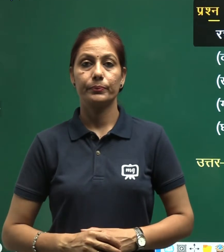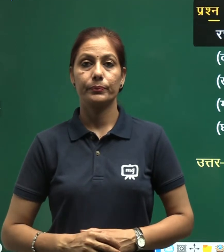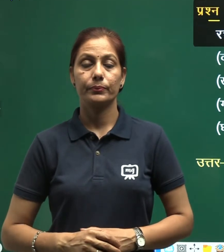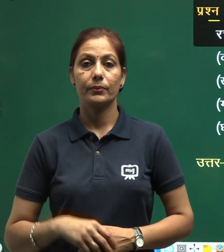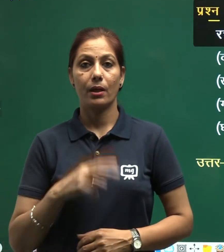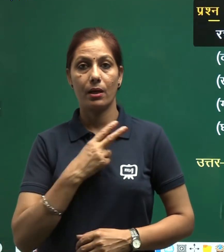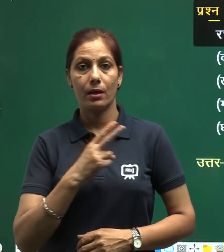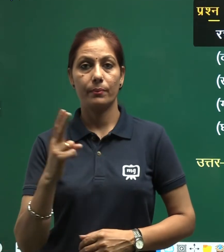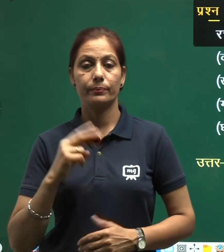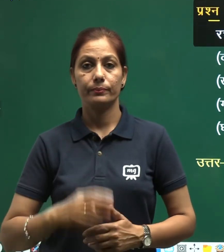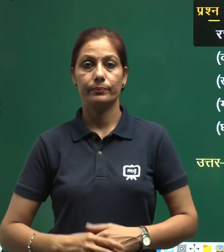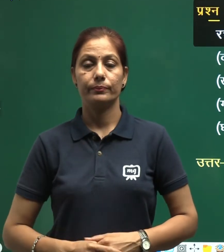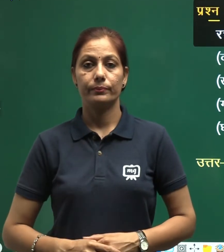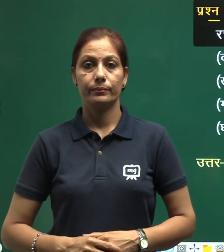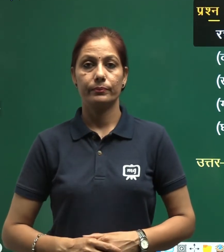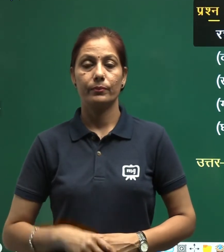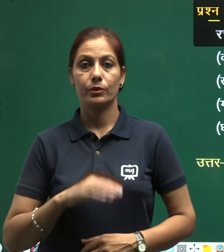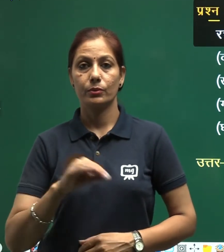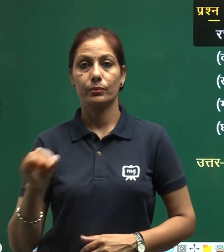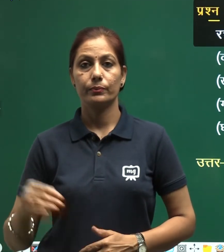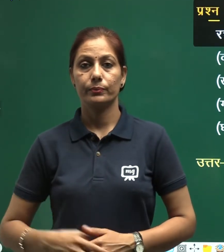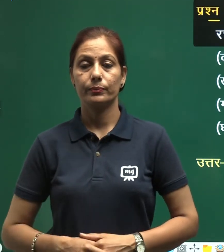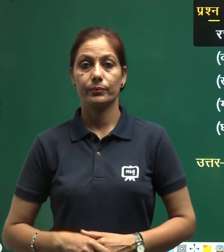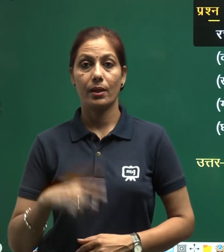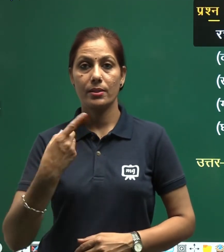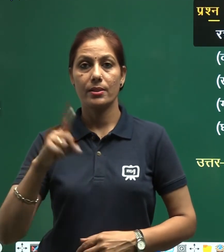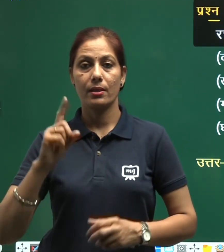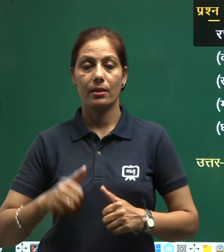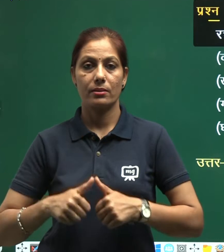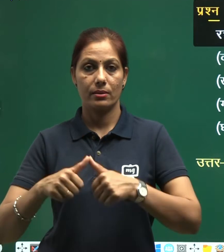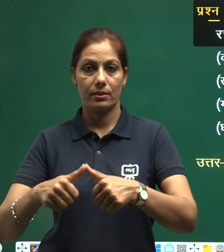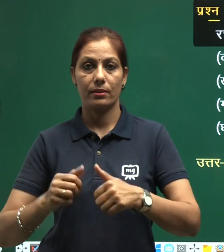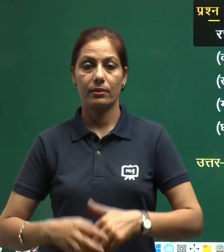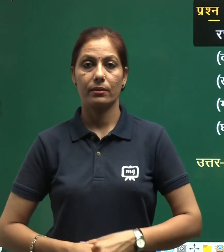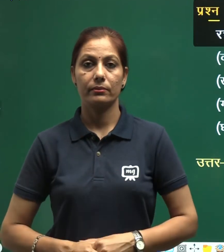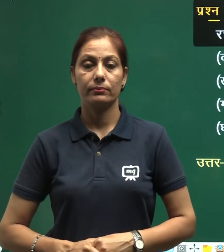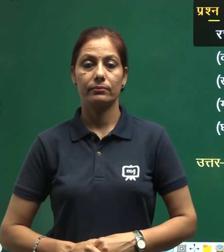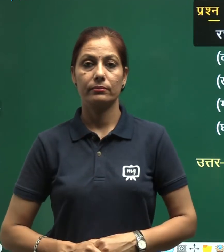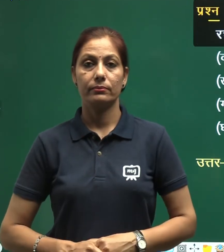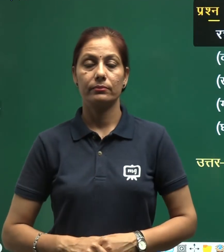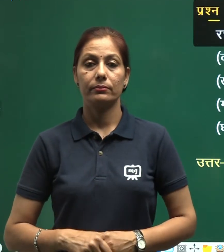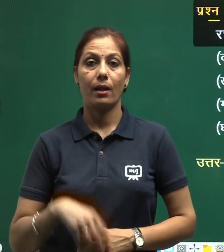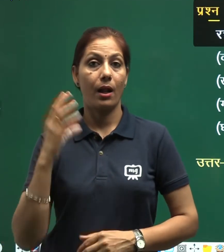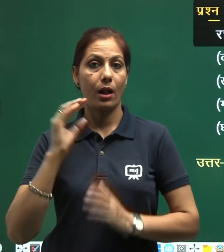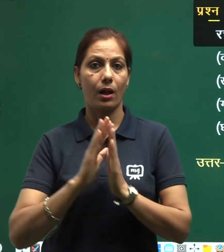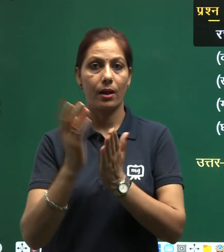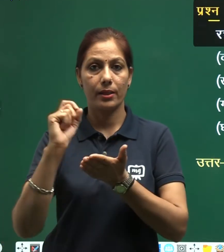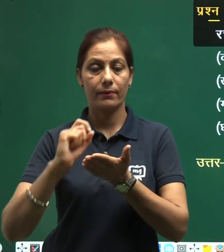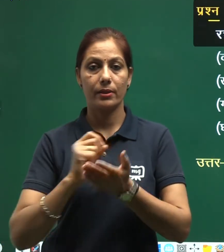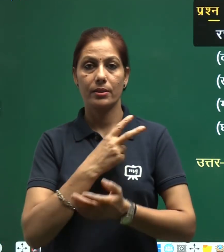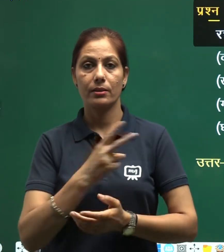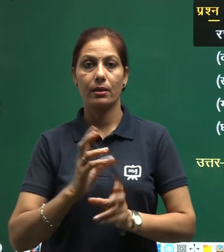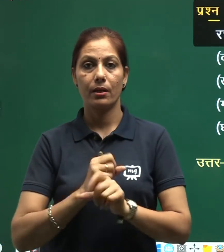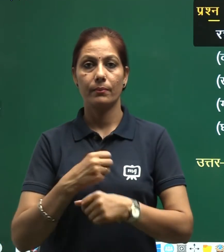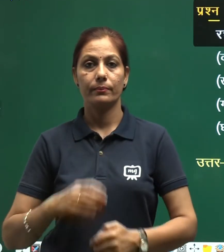चौथा, पत्र। बच्चों, सही उत्तर है शिव शंभू के चिट्ठे।